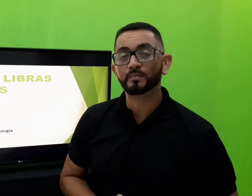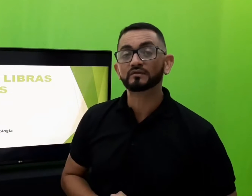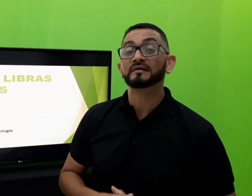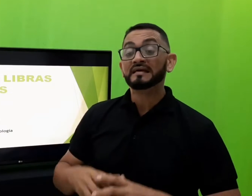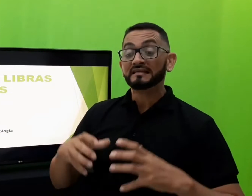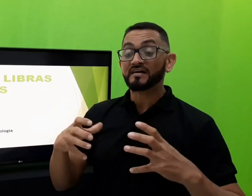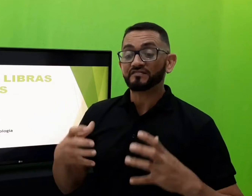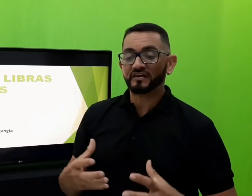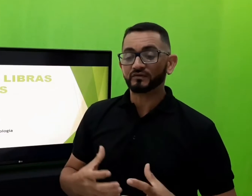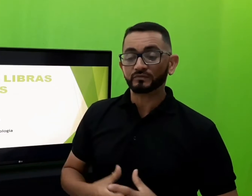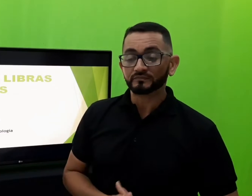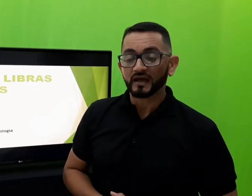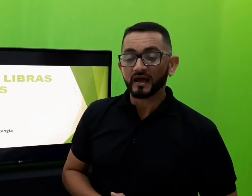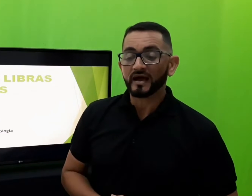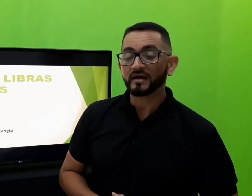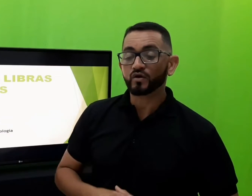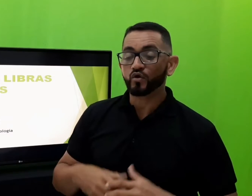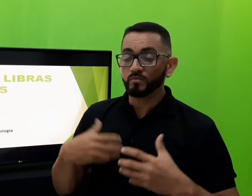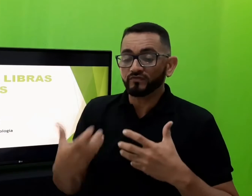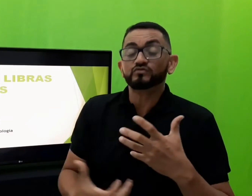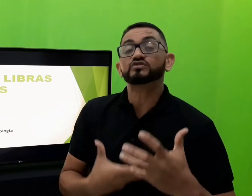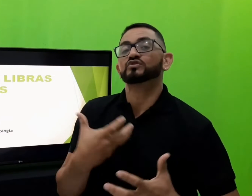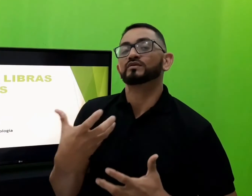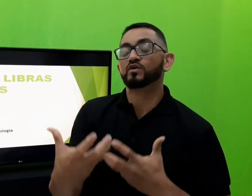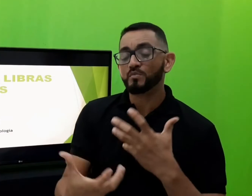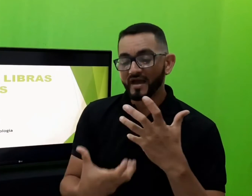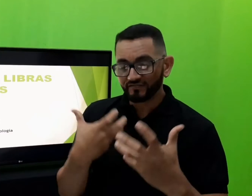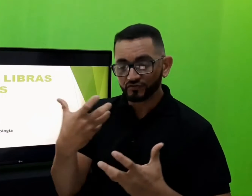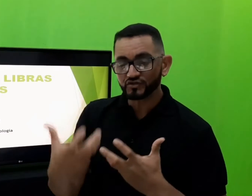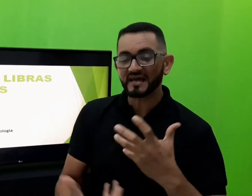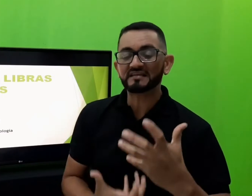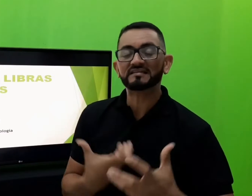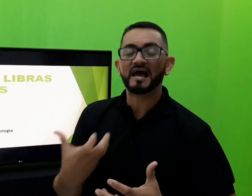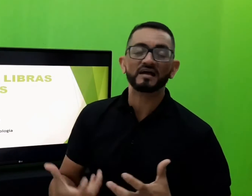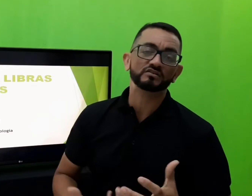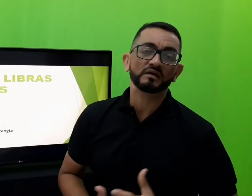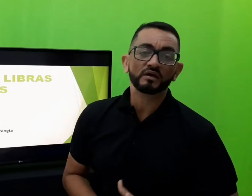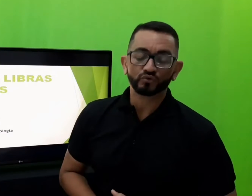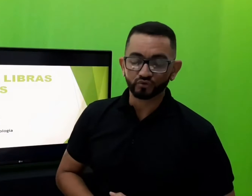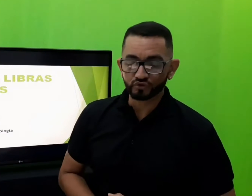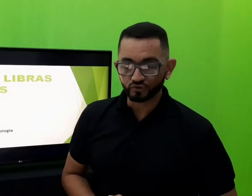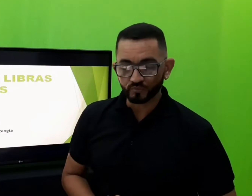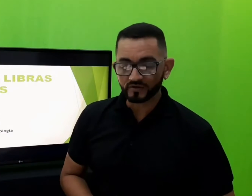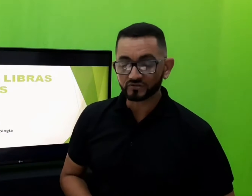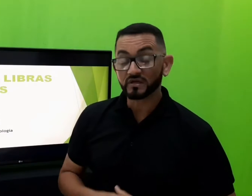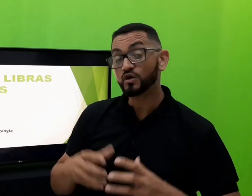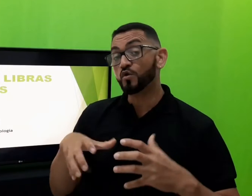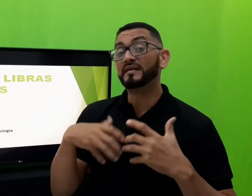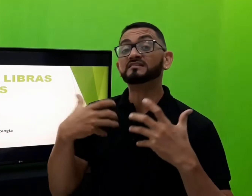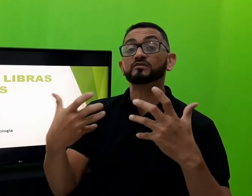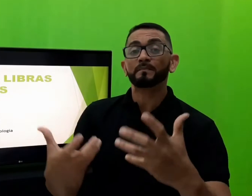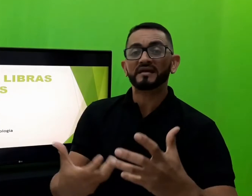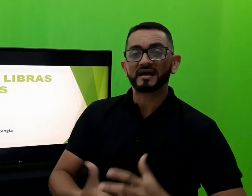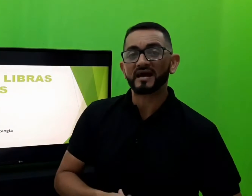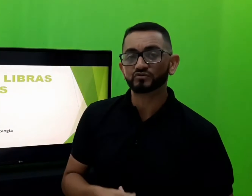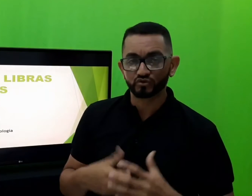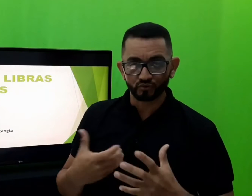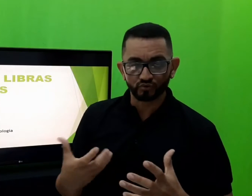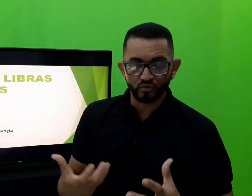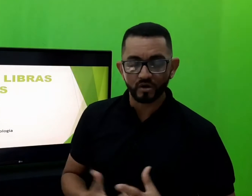momento, estar vendo como funciona, como é a funcionalidade dos números e como eles são aplicados junto com